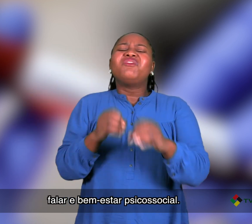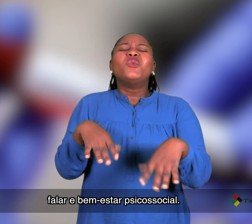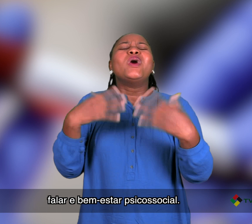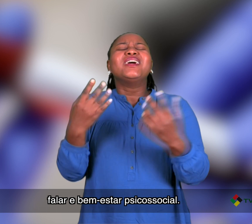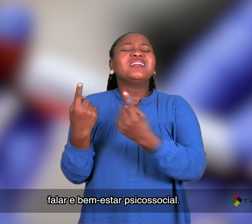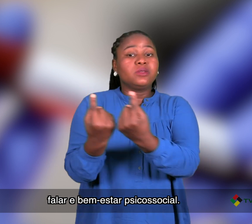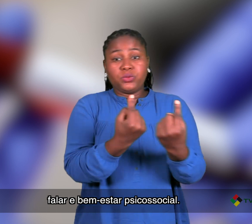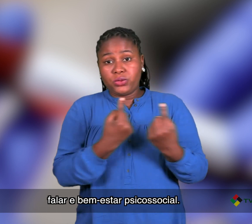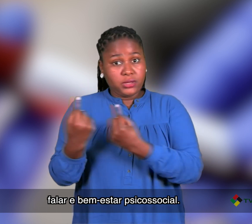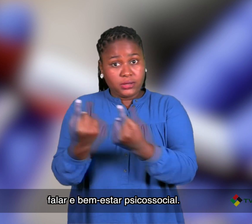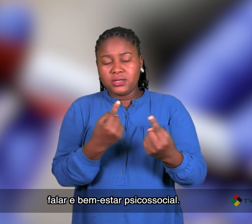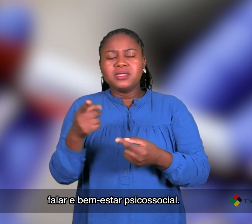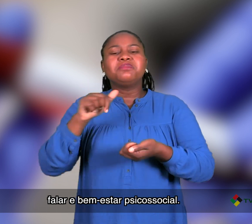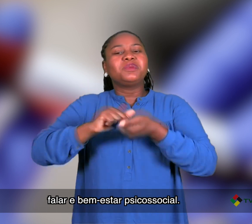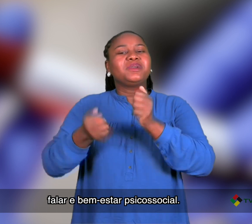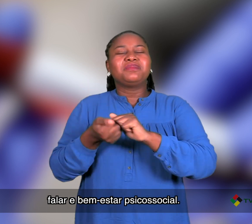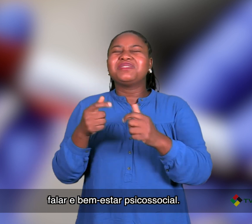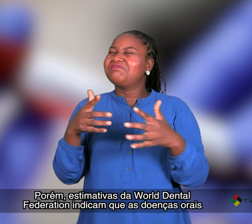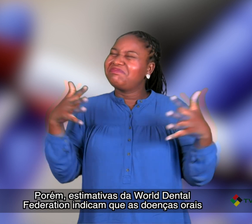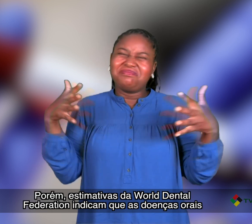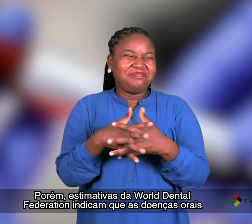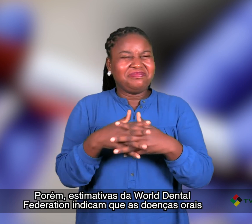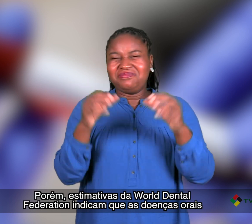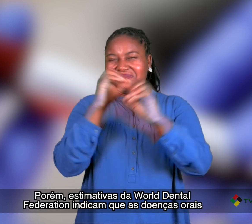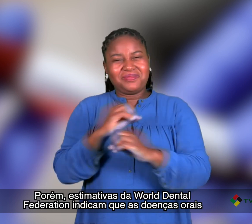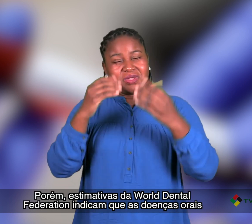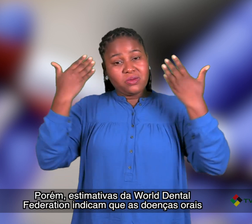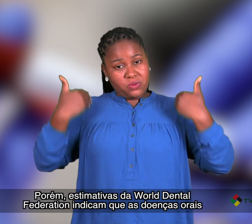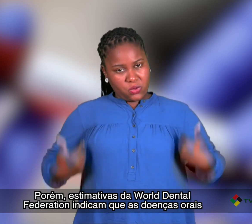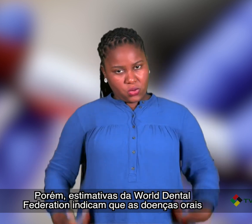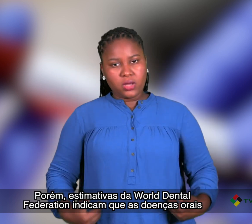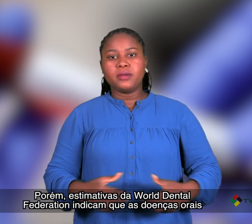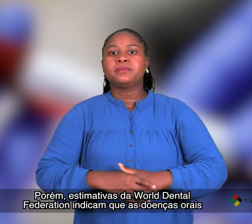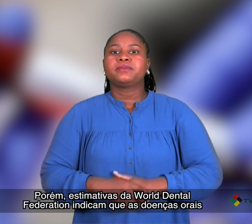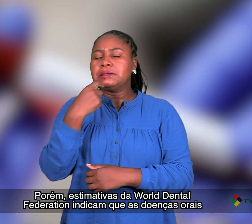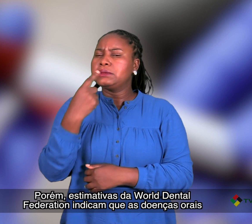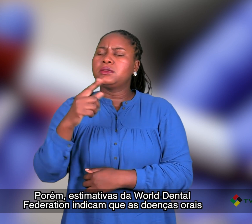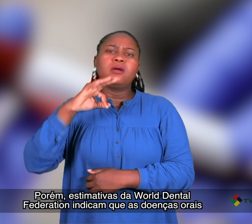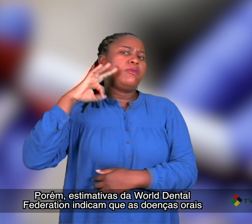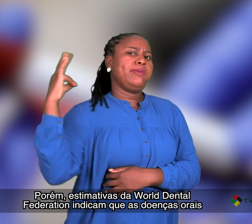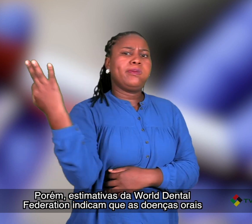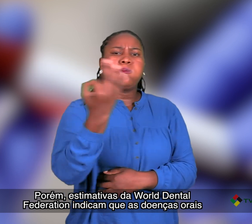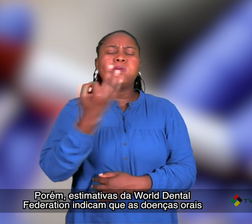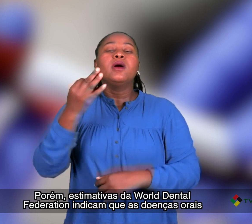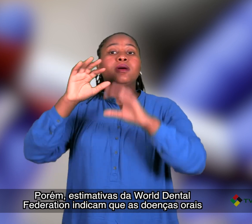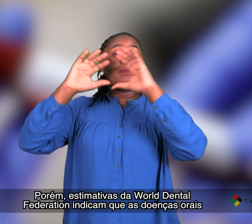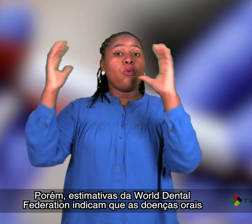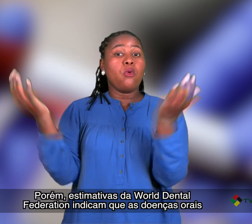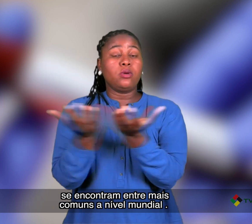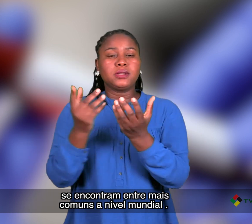psicossocial. Porém, estimativas da World Dental Federation indicam que as doenças orais se